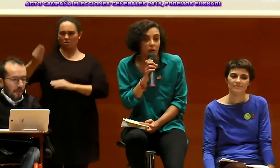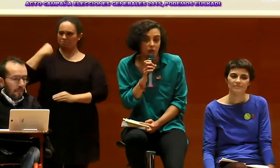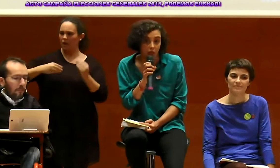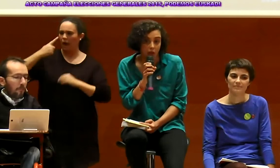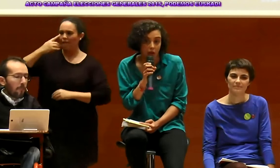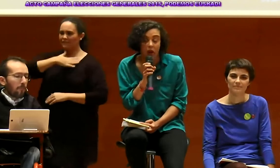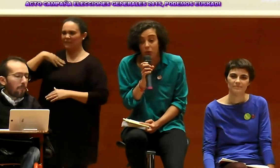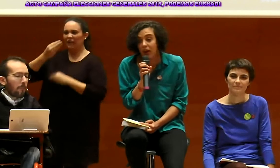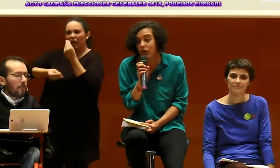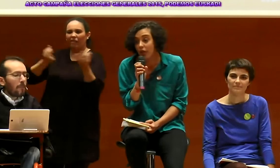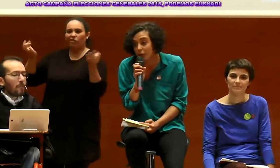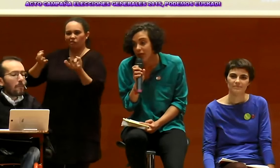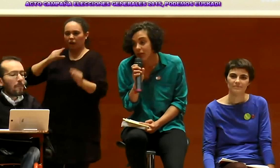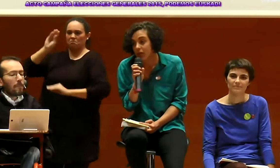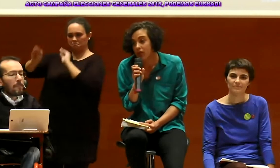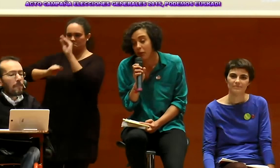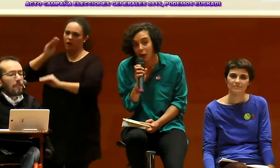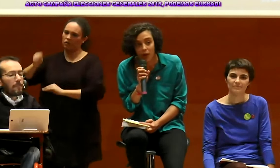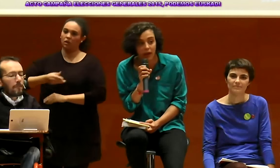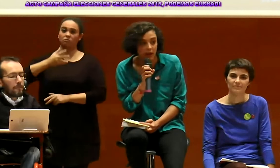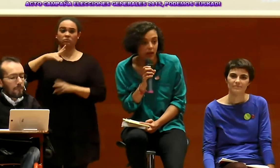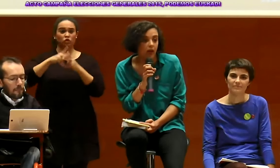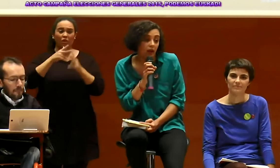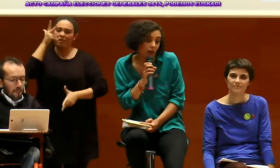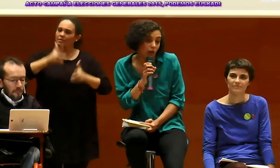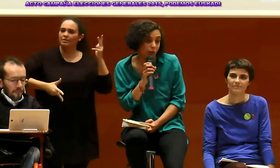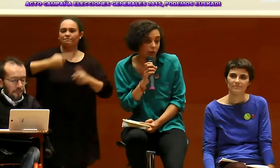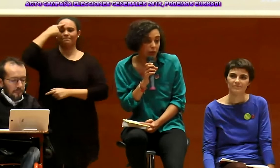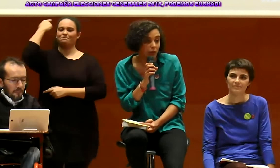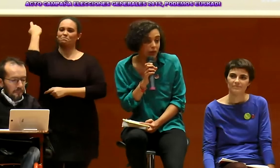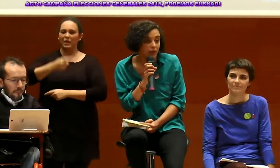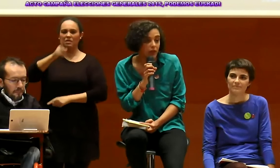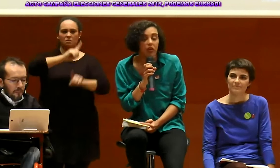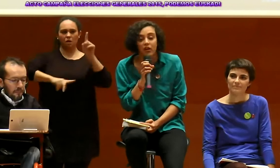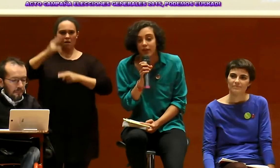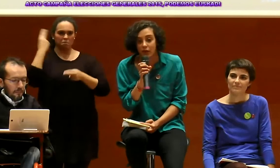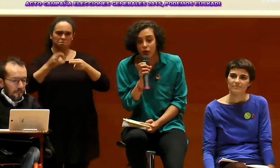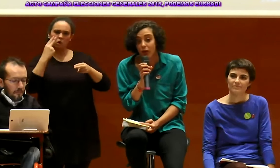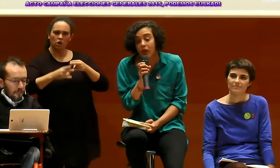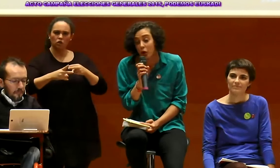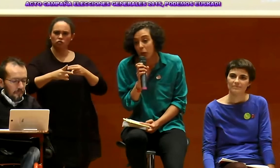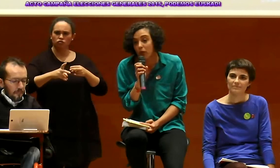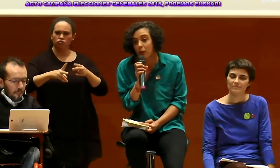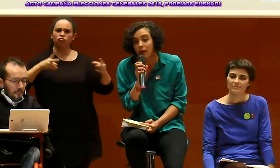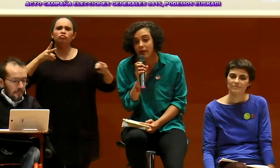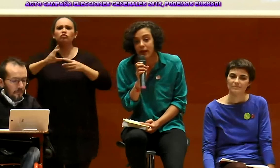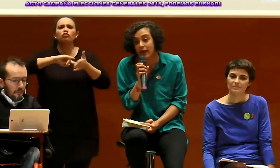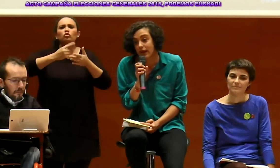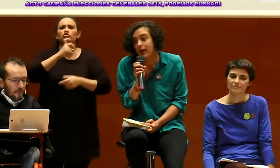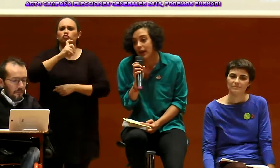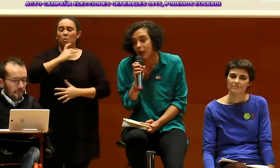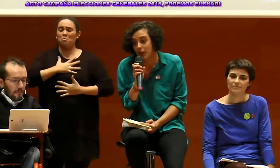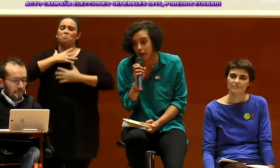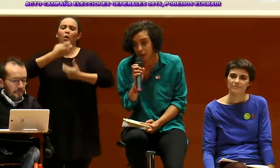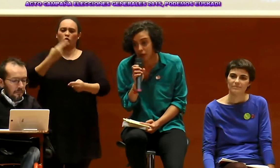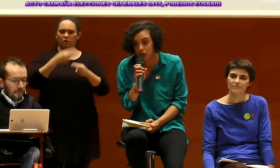es lo que queremos hacer y porque la sociedad vasca sabe mejor que nadie que los problemas políticos se resuelven con voluntad política y que quien